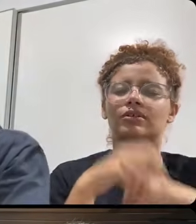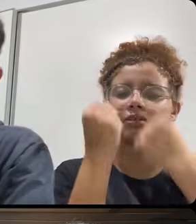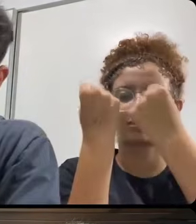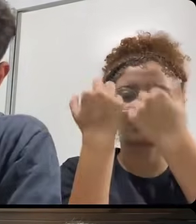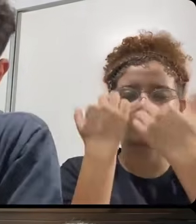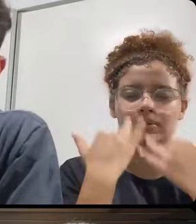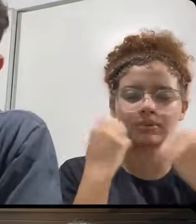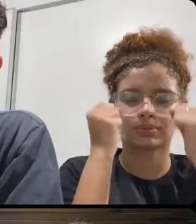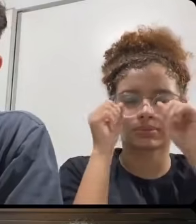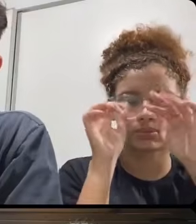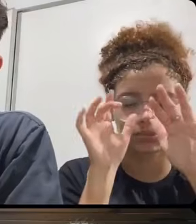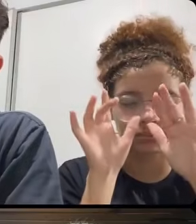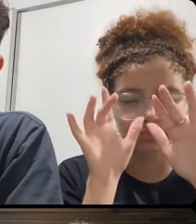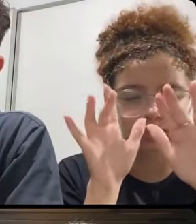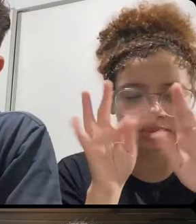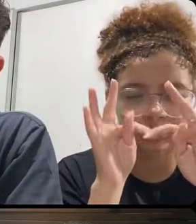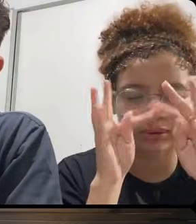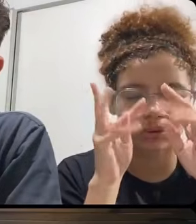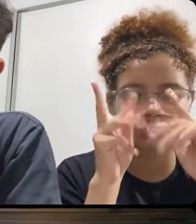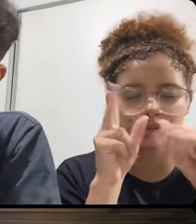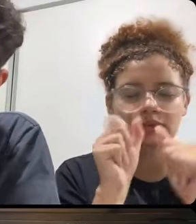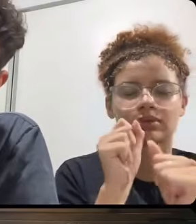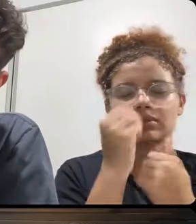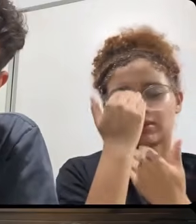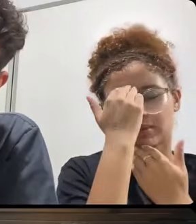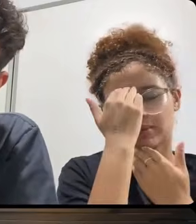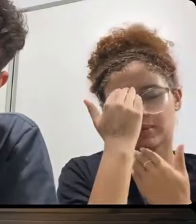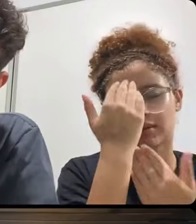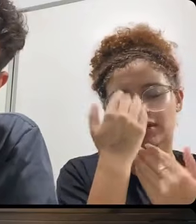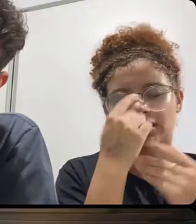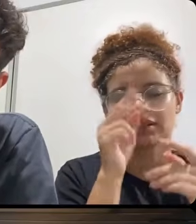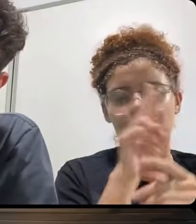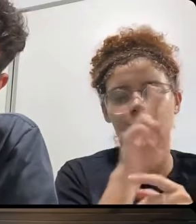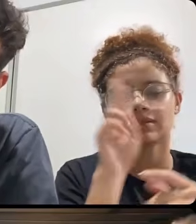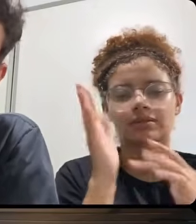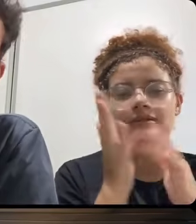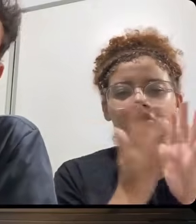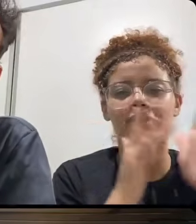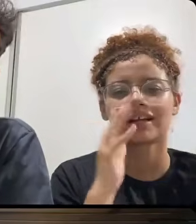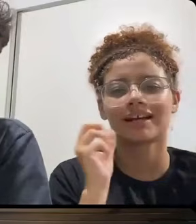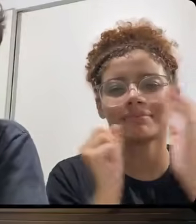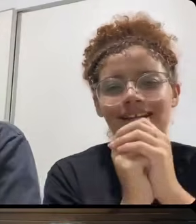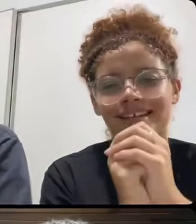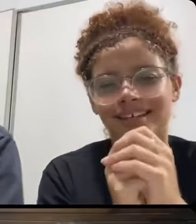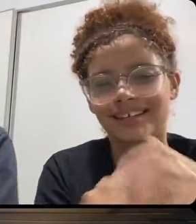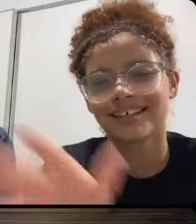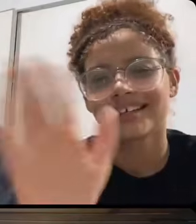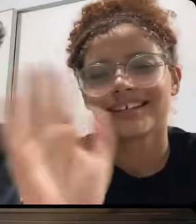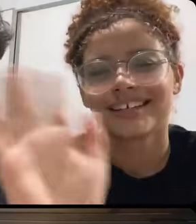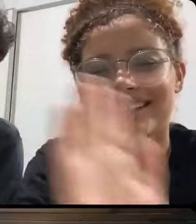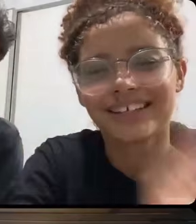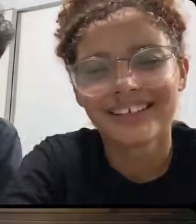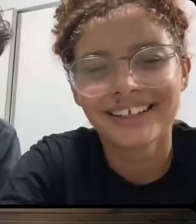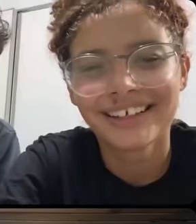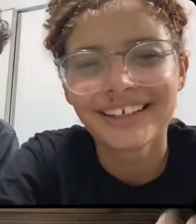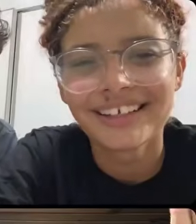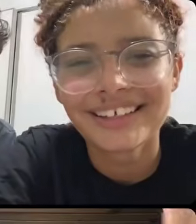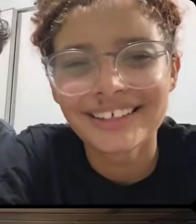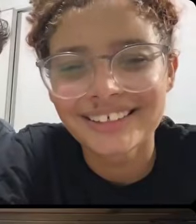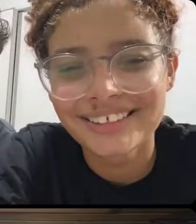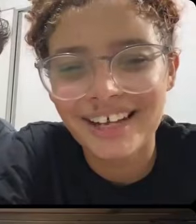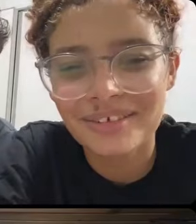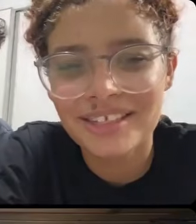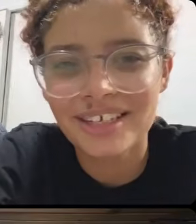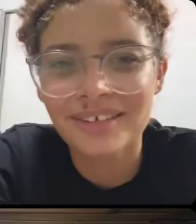o pessoal que assistiu tenha uma noite abençoada contigo. E essa é a minha oração, em nome de Jesus. Amém. Amém. Nós conseguir, tá?